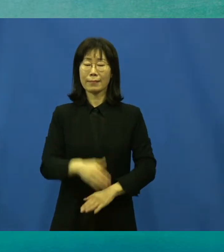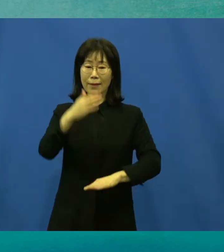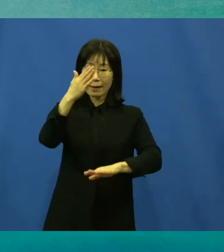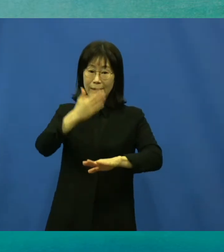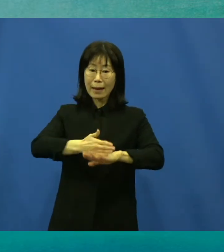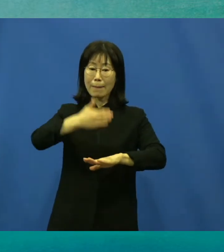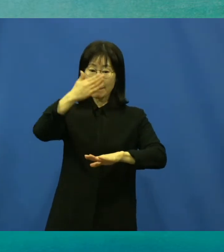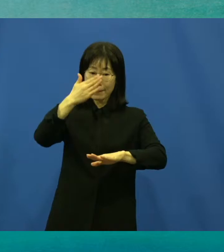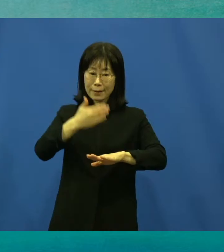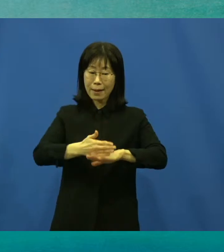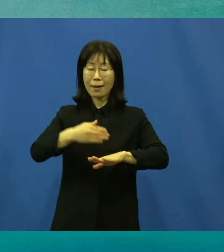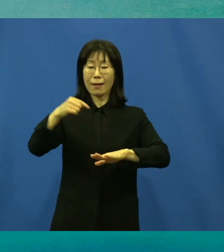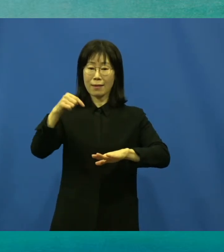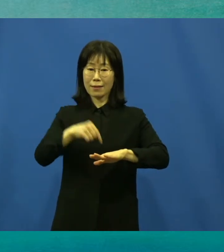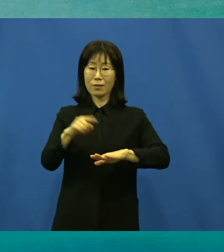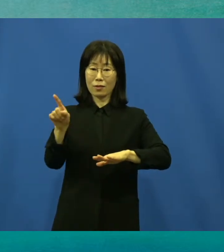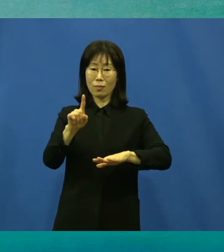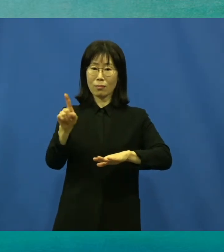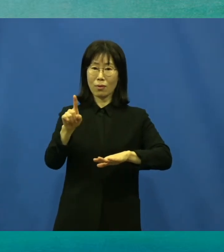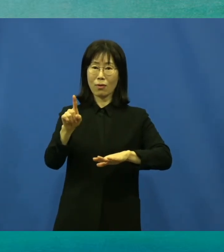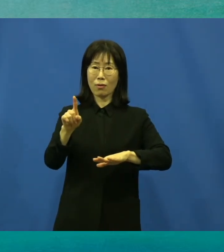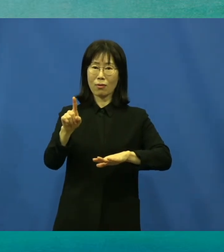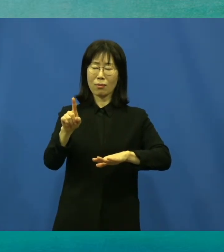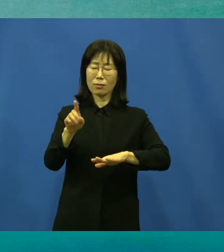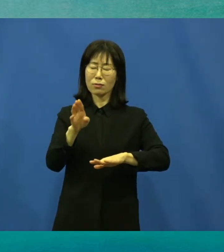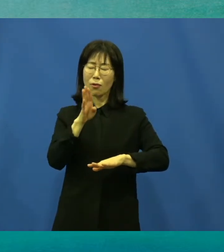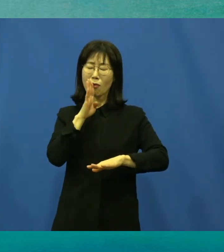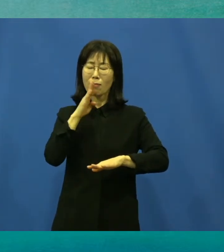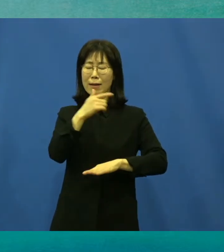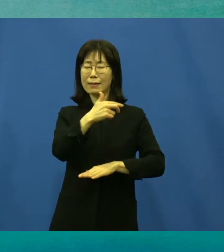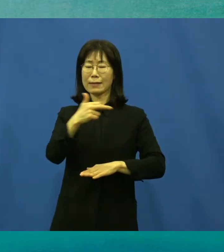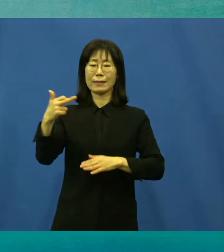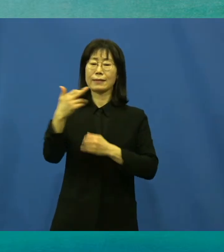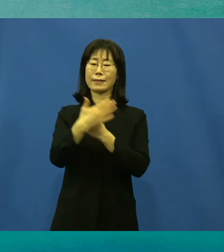이 감사는 더 이상 바랄 것이 없습니다.